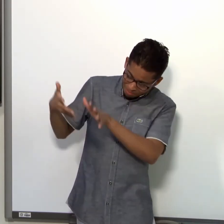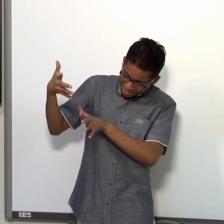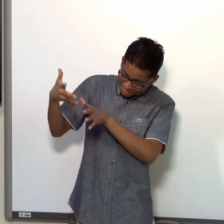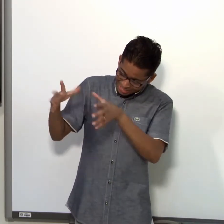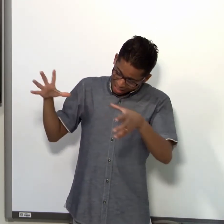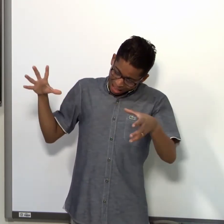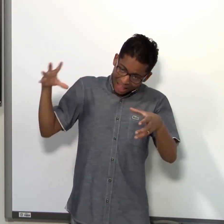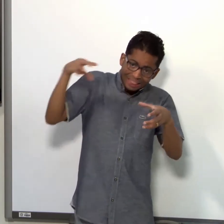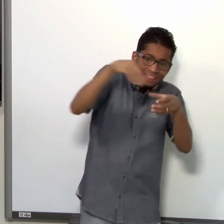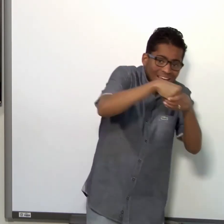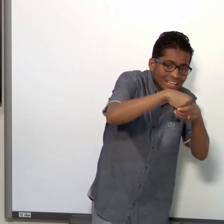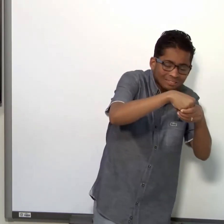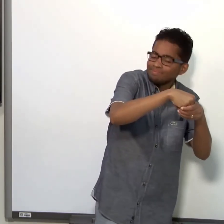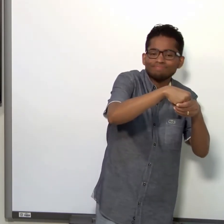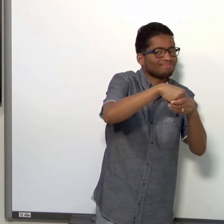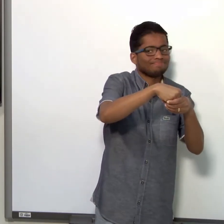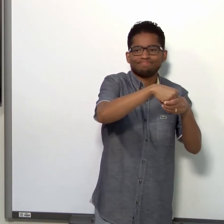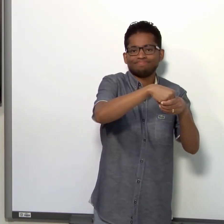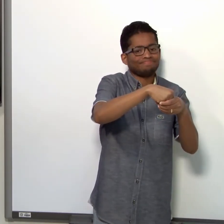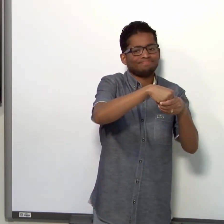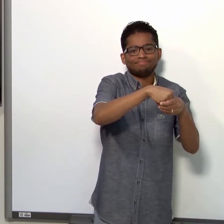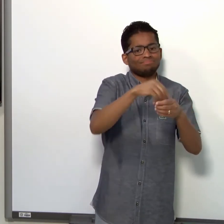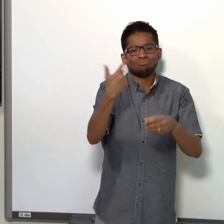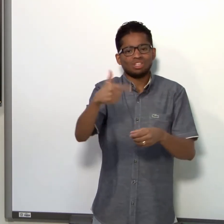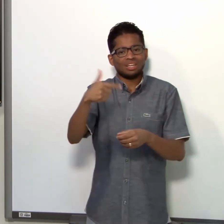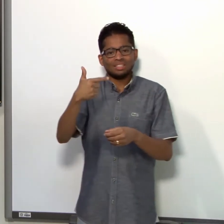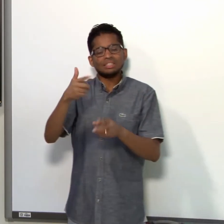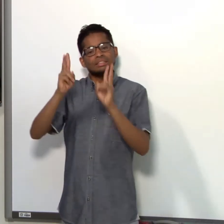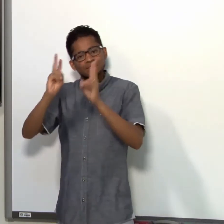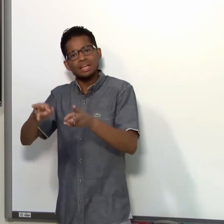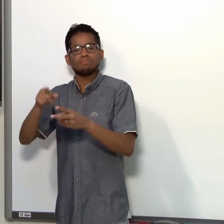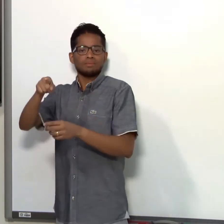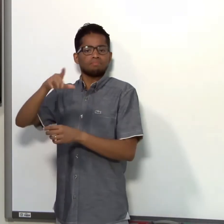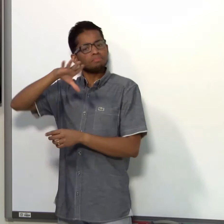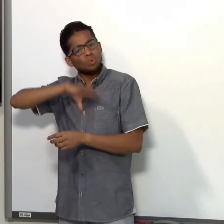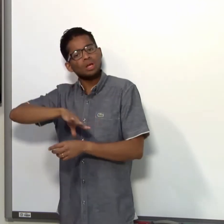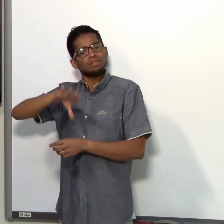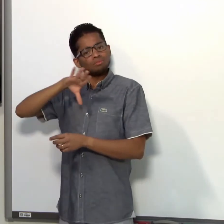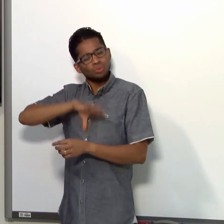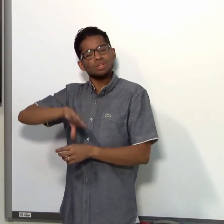Existe a língua de sinais ali? Não há. O foco é a língua portuguesa.